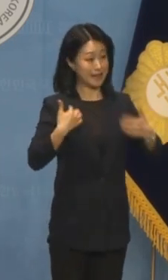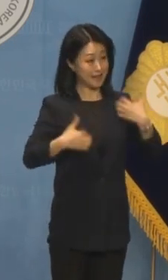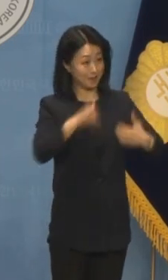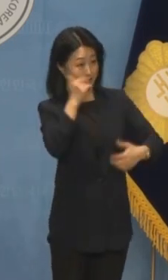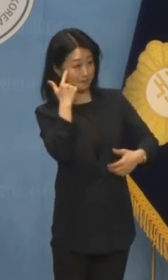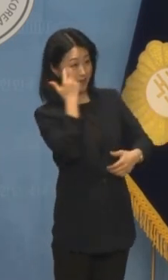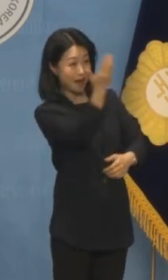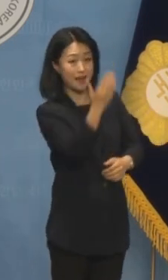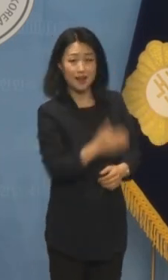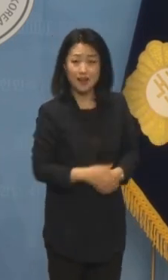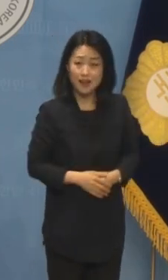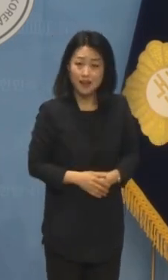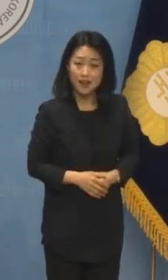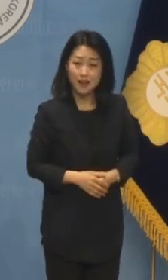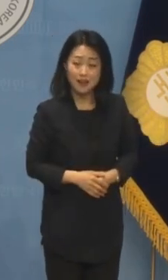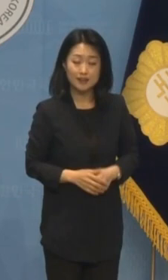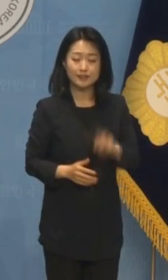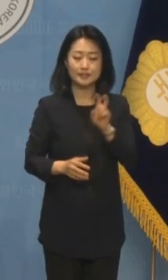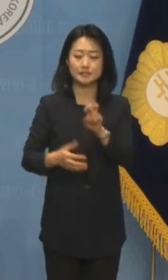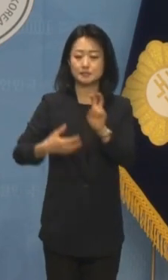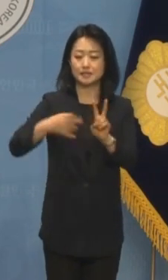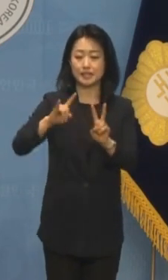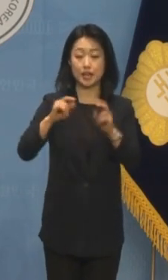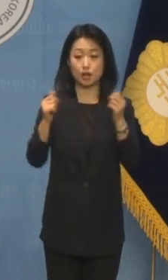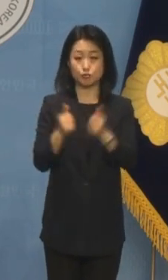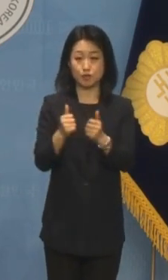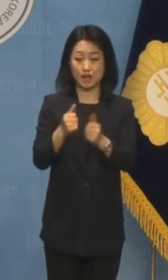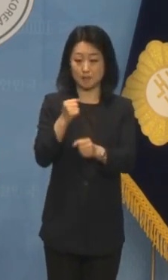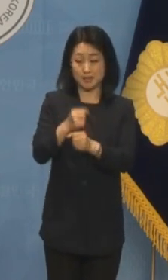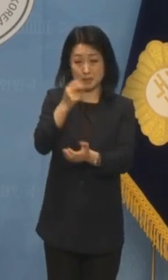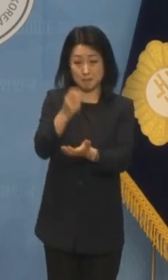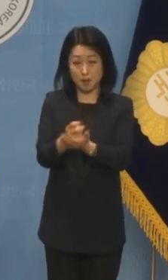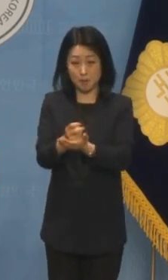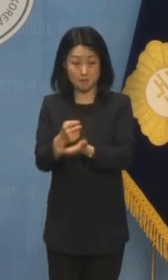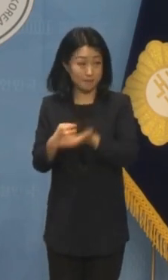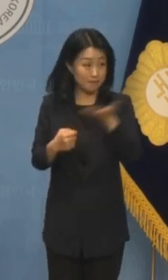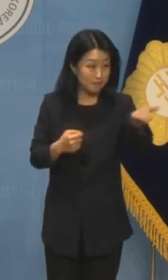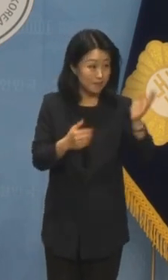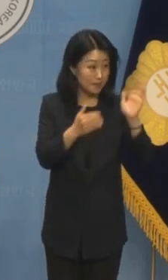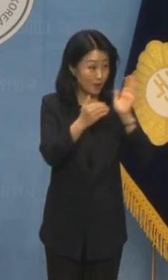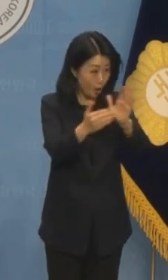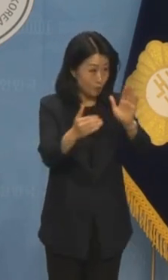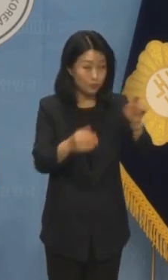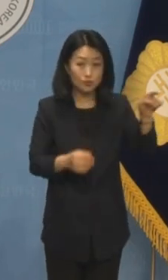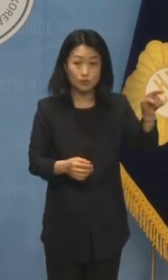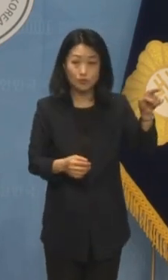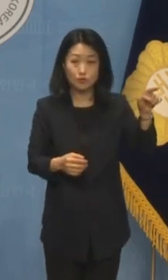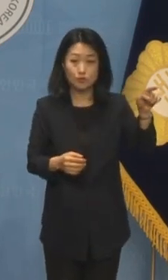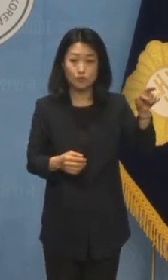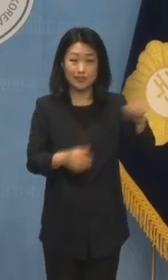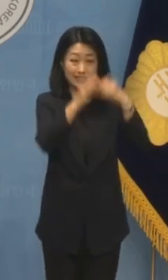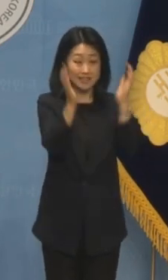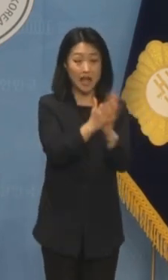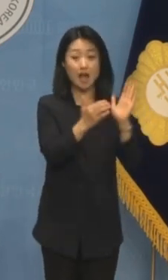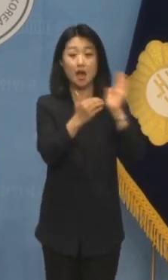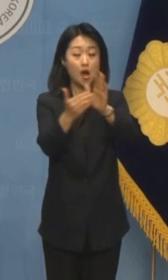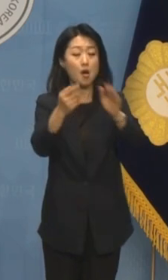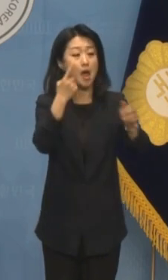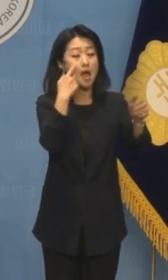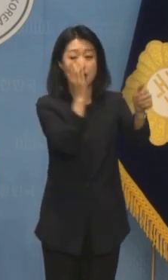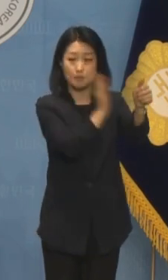기쁩니까? 22대 국회가 만들 법도 그렇게 할 겁니까? 어디 한번 모조리 거부해